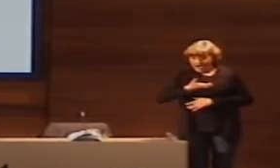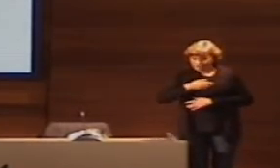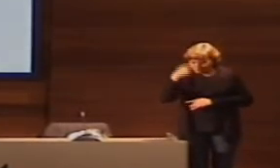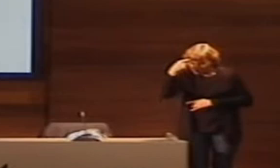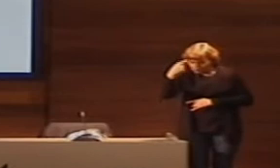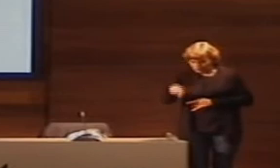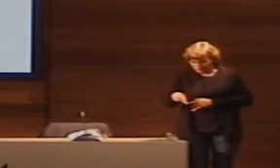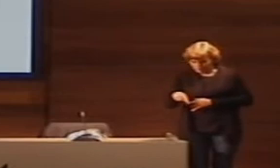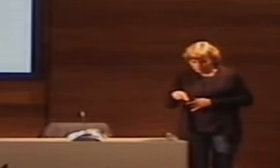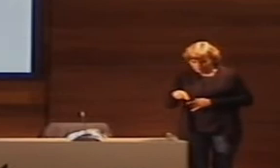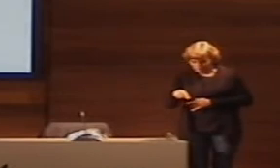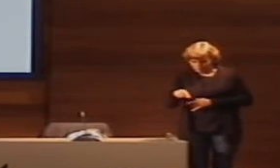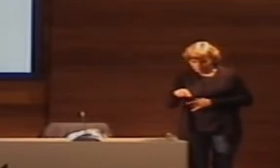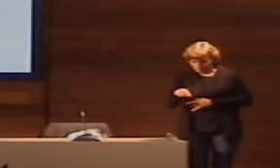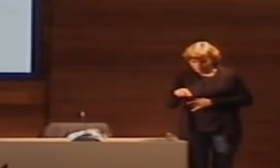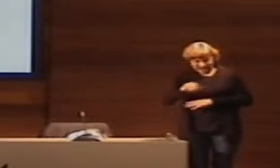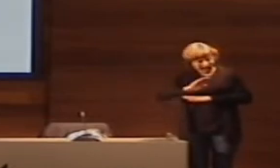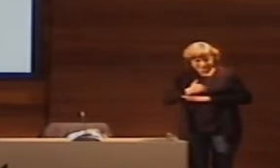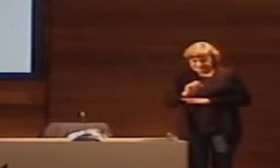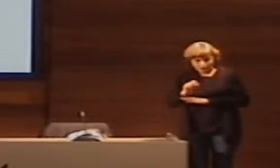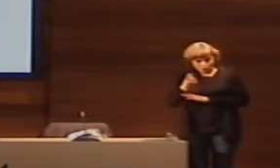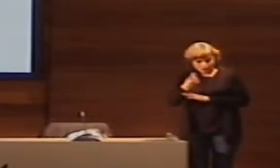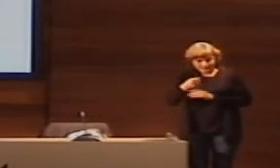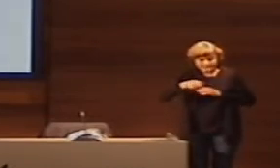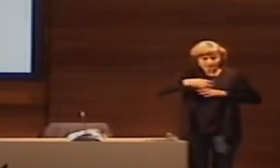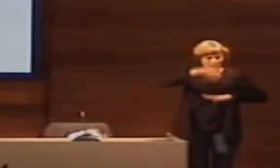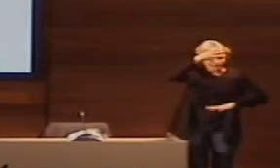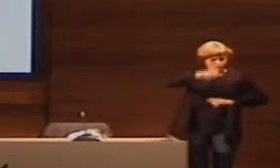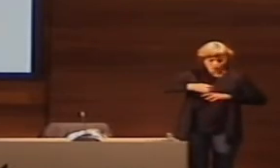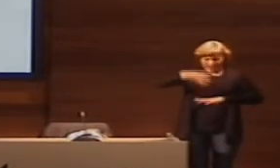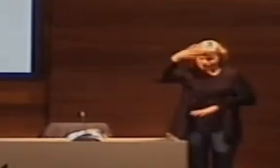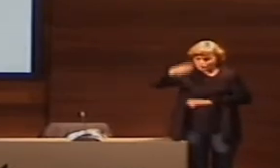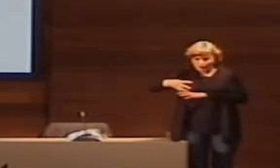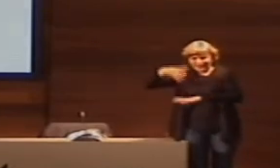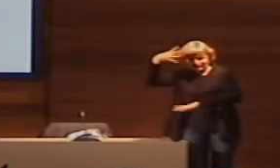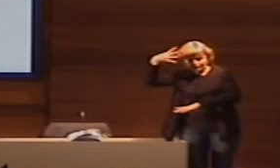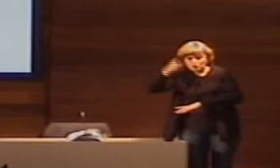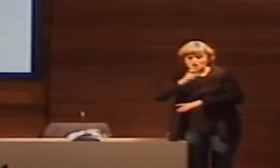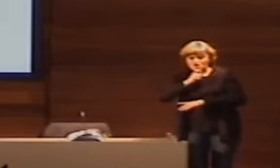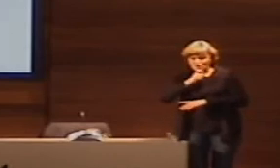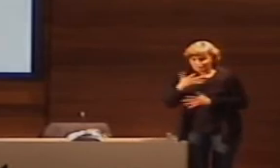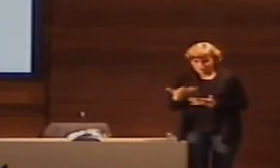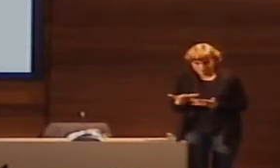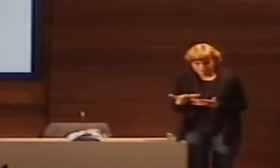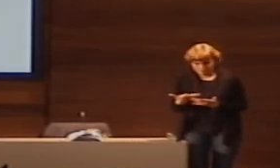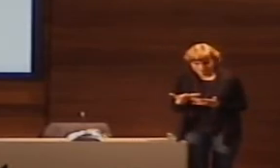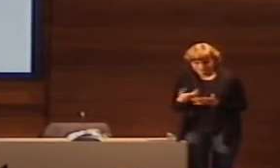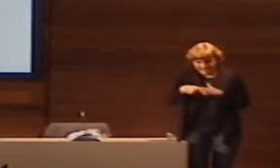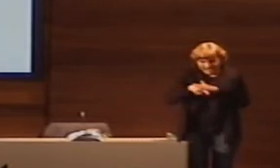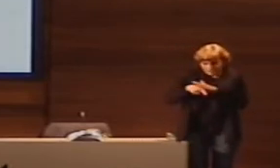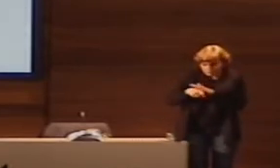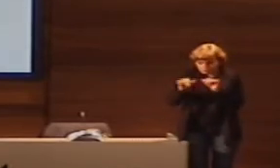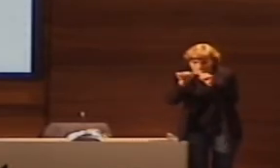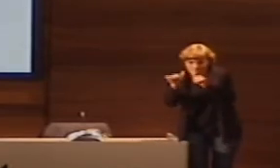más es la tipología urbanística, ¿no? Es decir, hay sistemas de alta densidad que